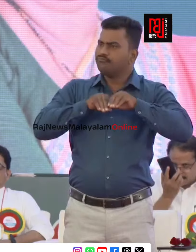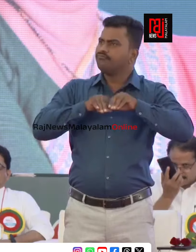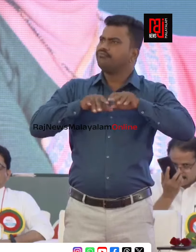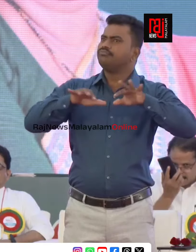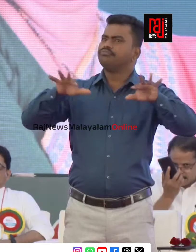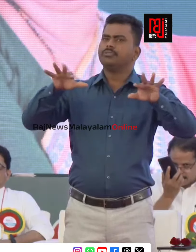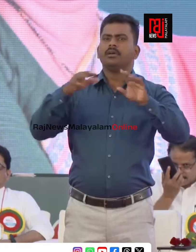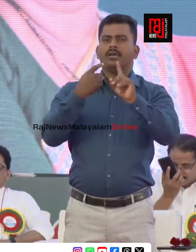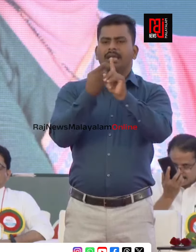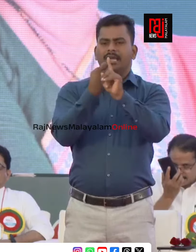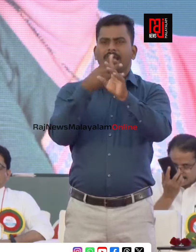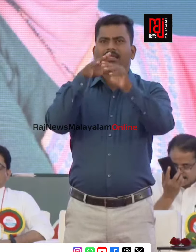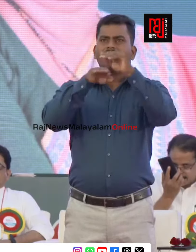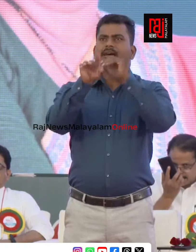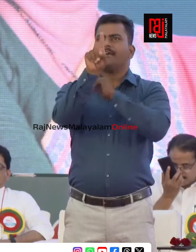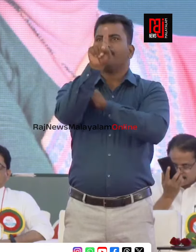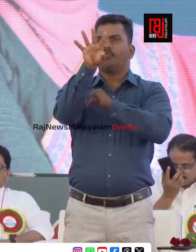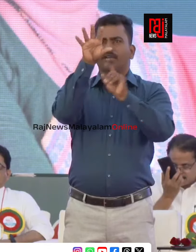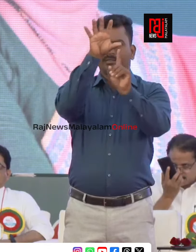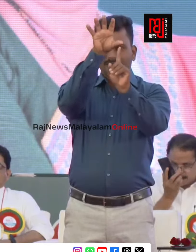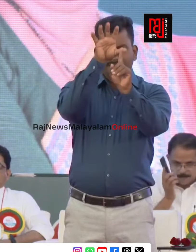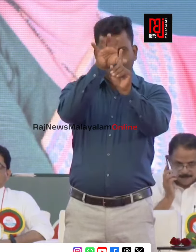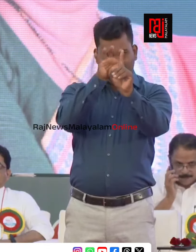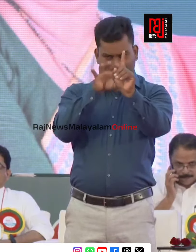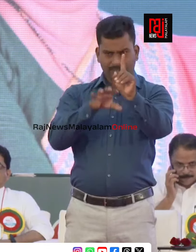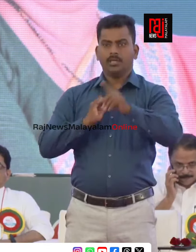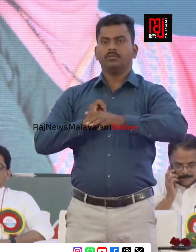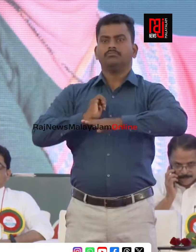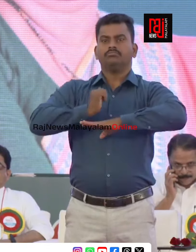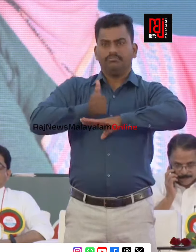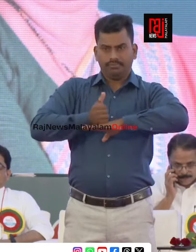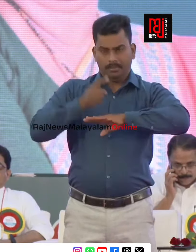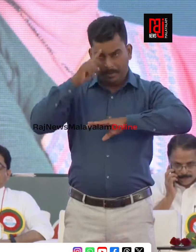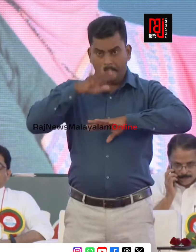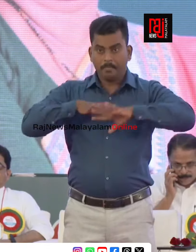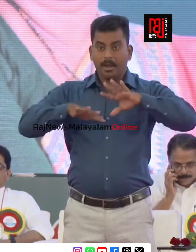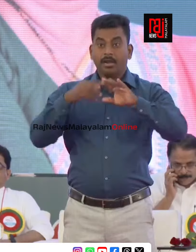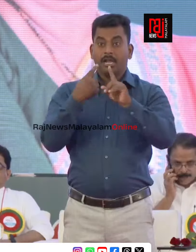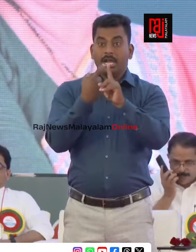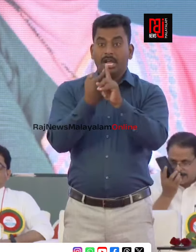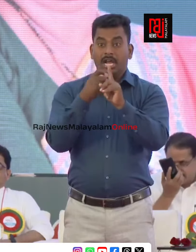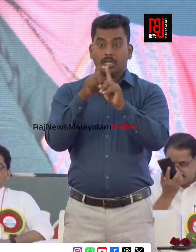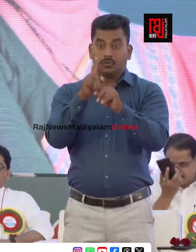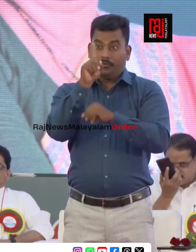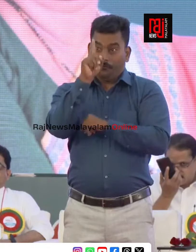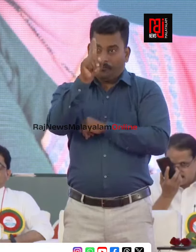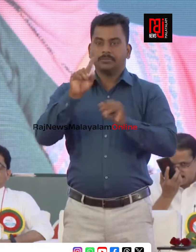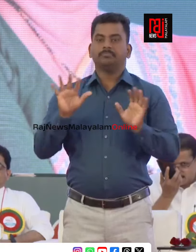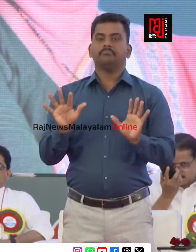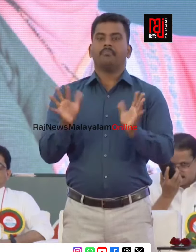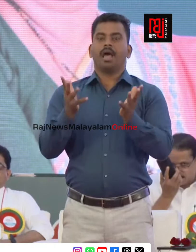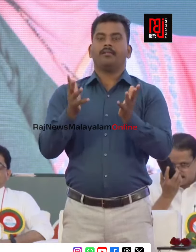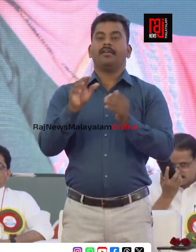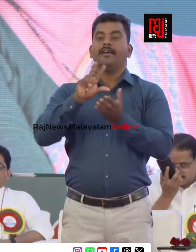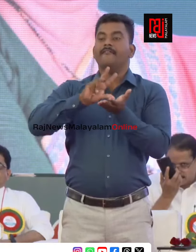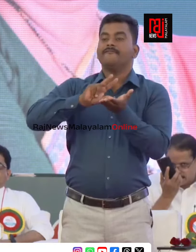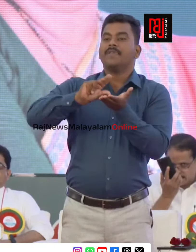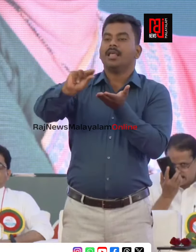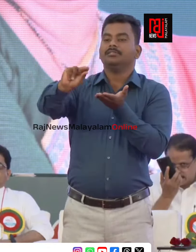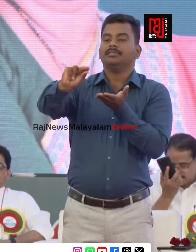തന്നെ ഭാവിയിൽ ഉണ്ടാകേണ്ടതുണ്ട് എന്ന് തന്നെയാണ് കാണുന്നത്. അതുപോലെ ഭിന്നശേഷി കോർപ്പറേഷൻ